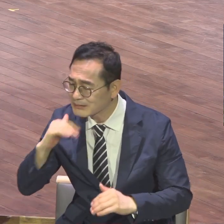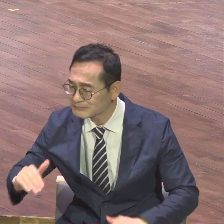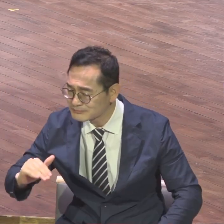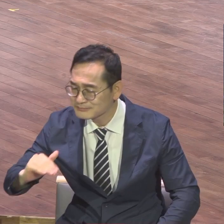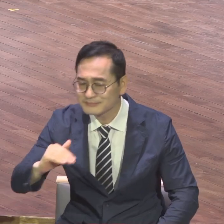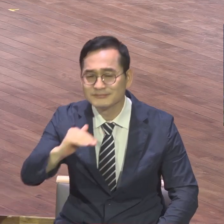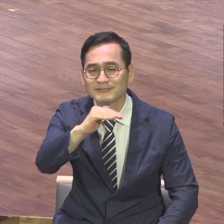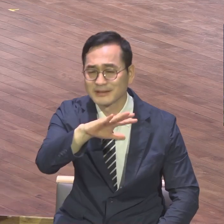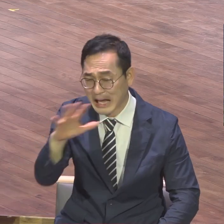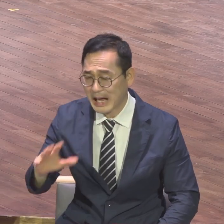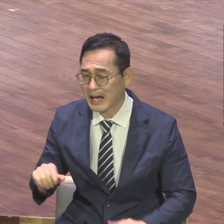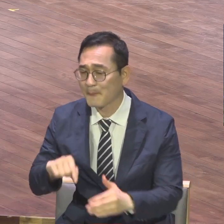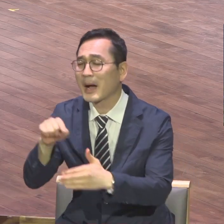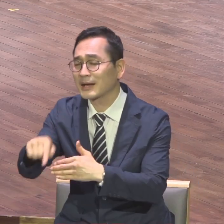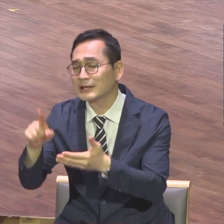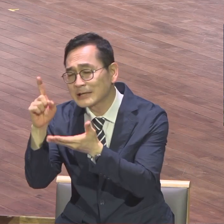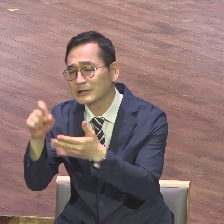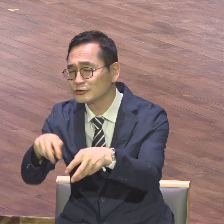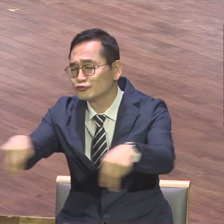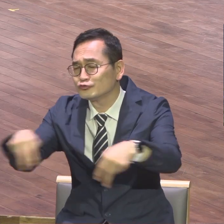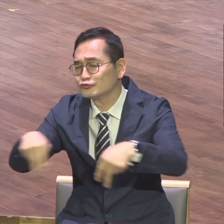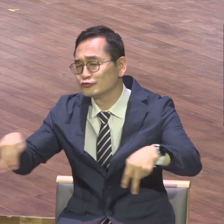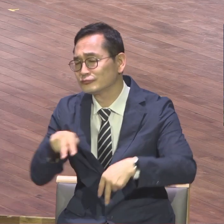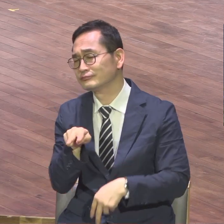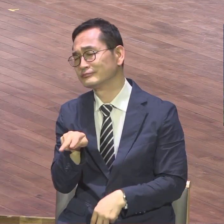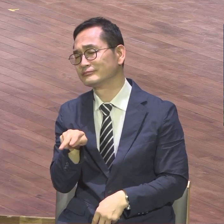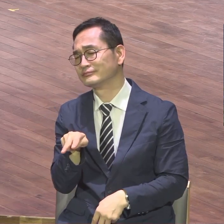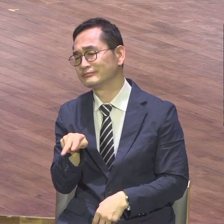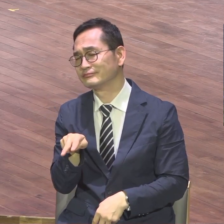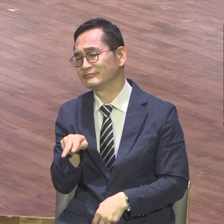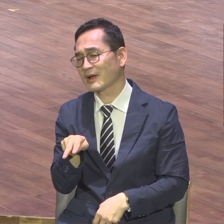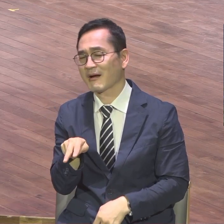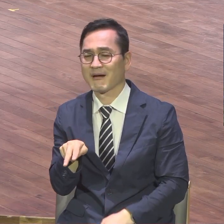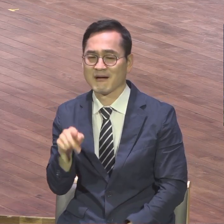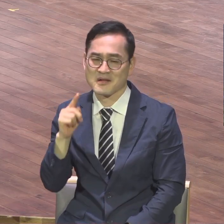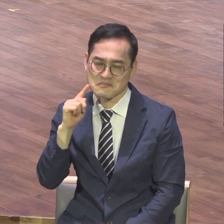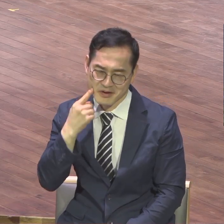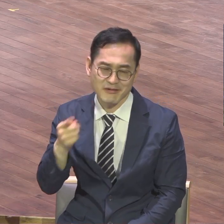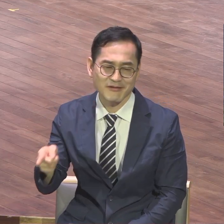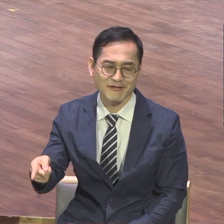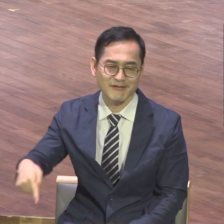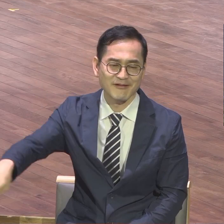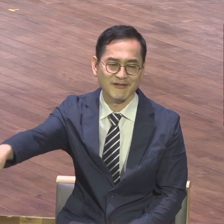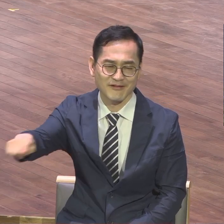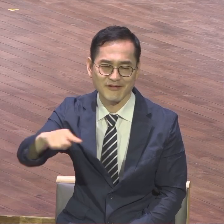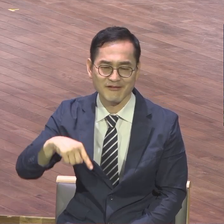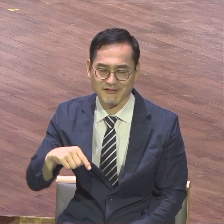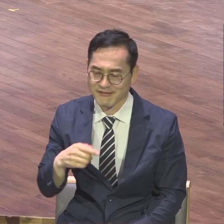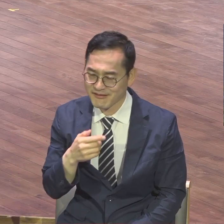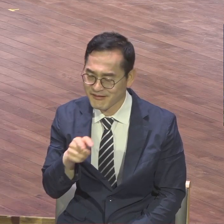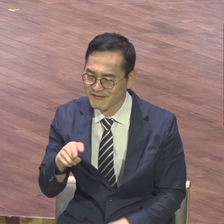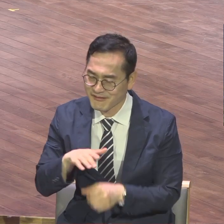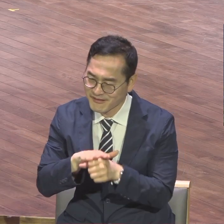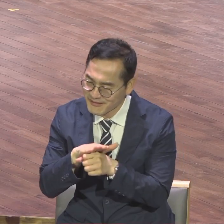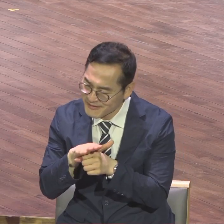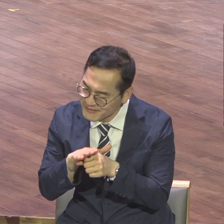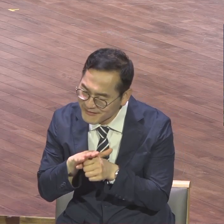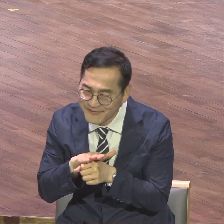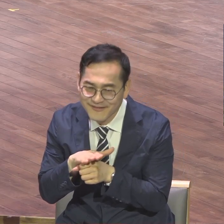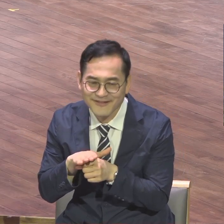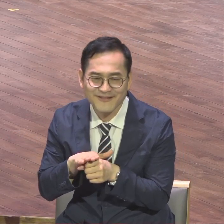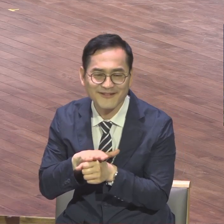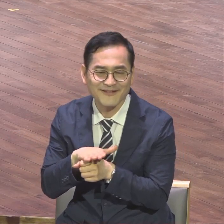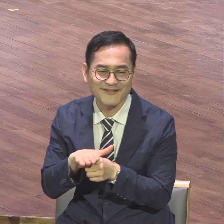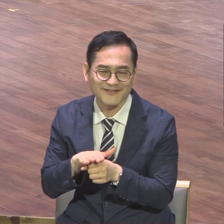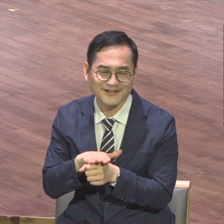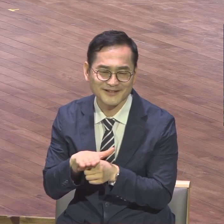찍는다고 밖에 쭉 앉아 있는데 야 얼마나 사랑스럽고 얼마나 귀하고 이 아이들이 이 메시지